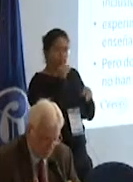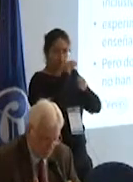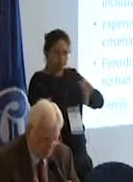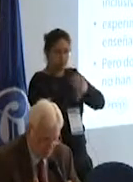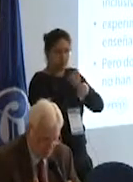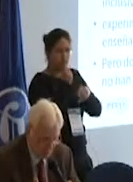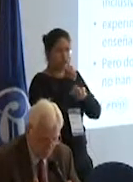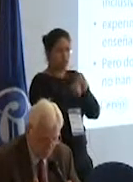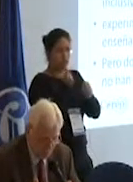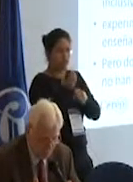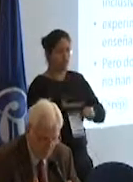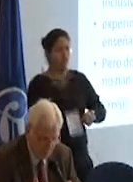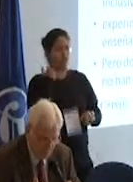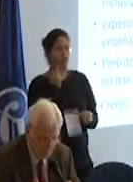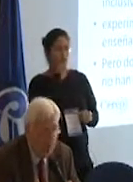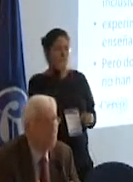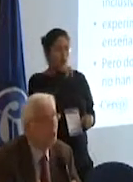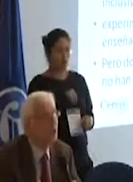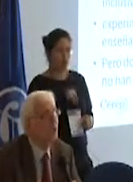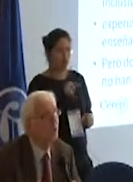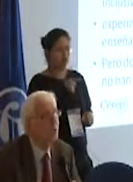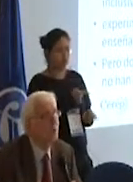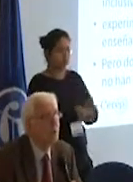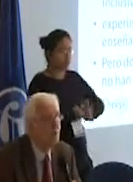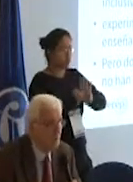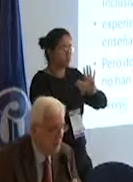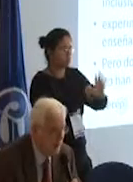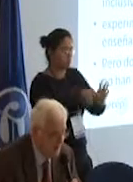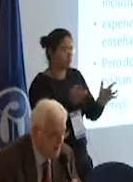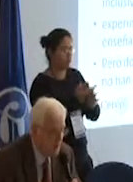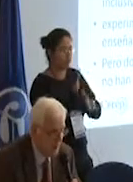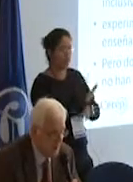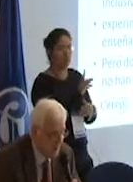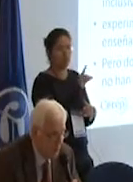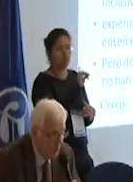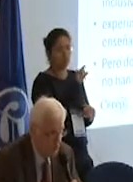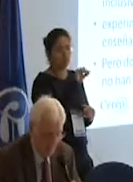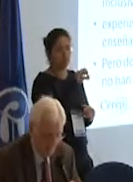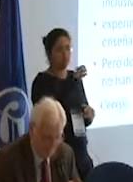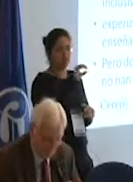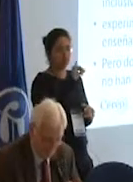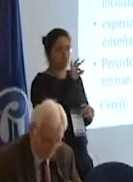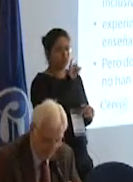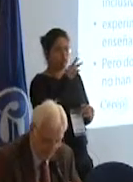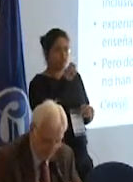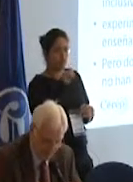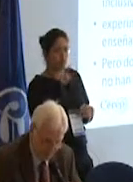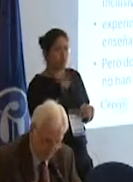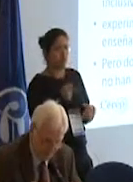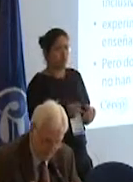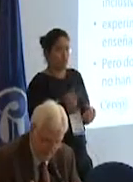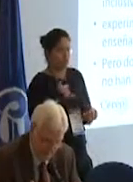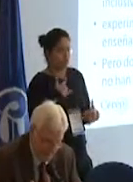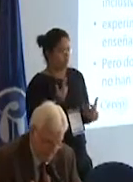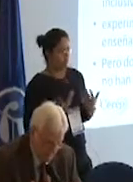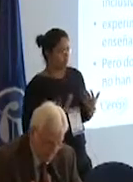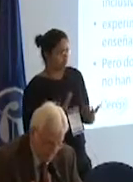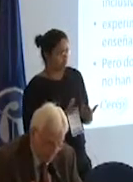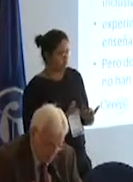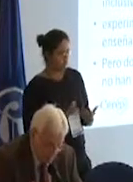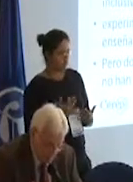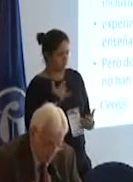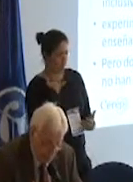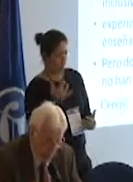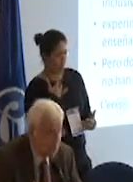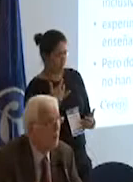el mes de junio, les presentaron el dispositivo y entonces estuve un poco, entonces